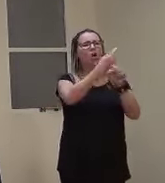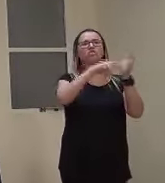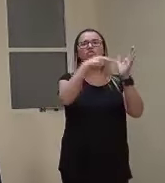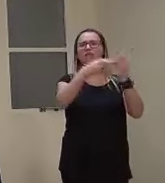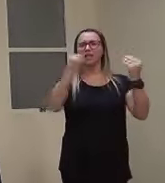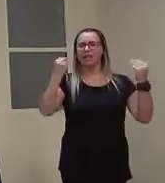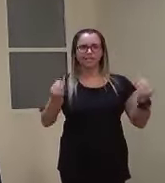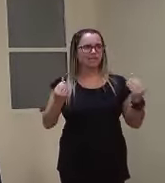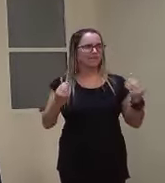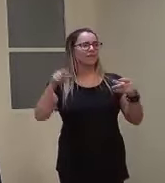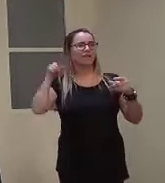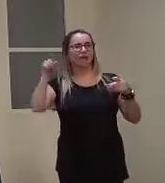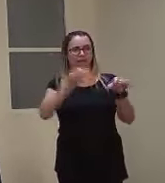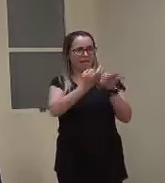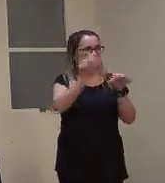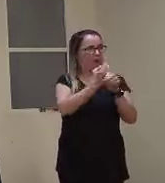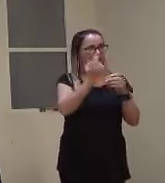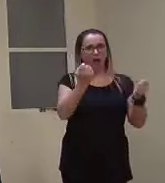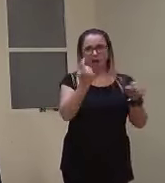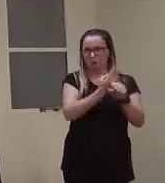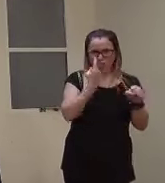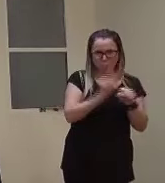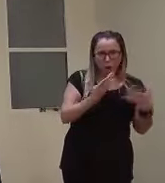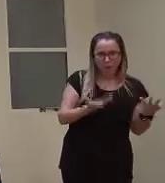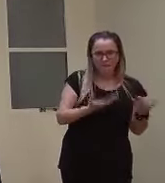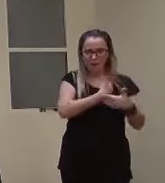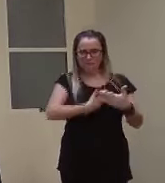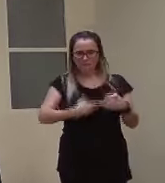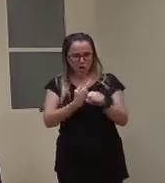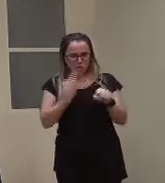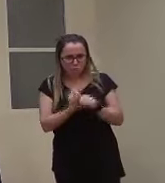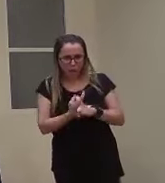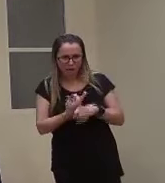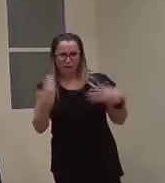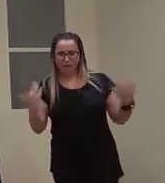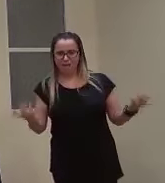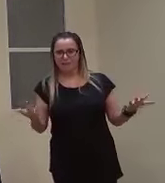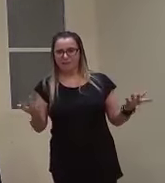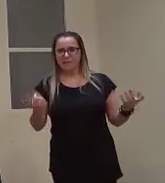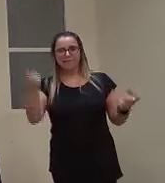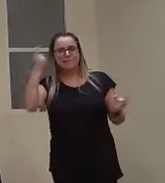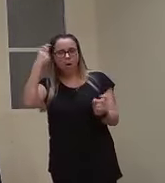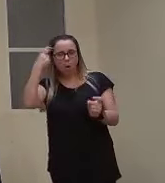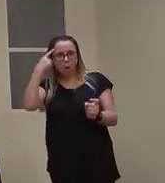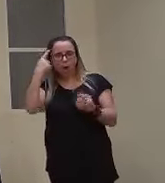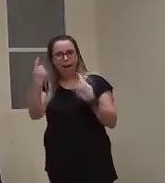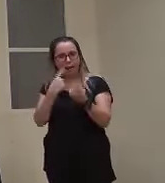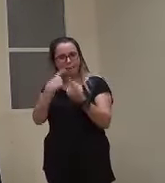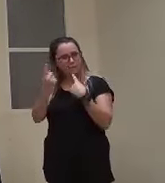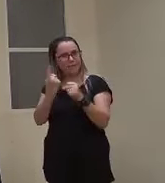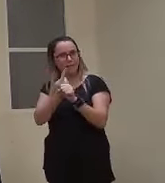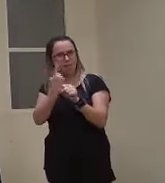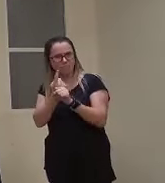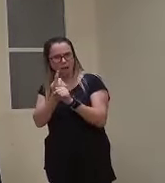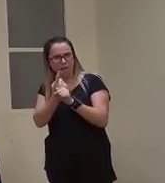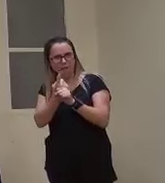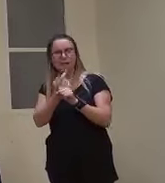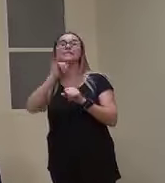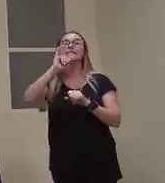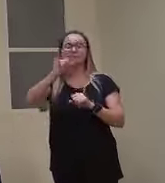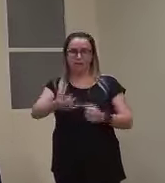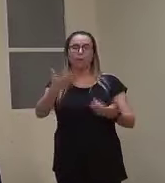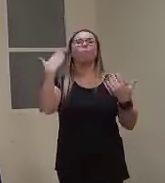que no se puede educar que no se puede gobernar que no se puede sino analizar si es